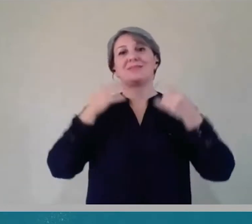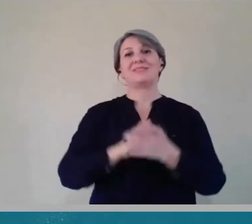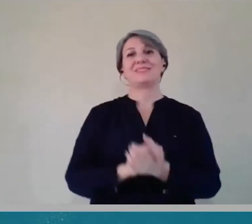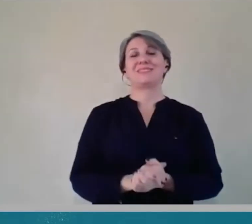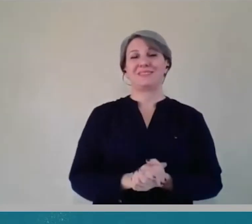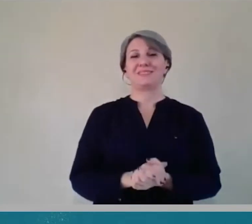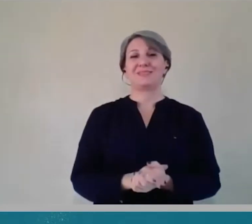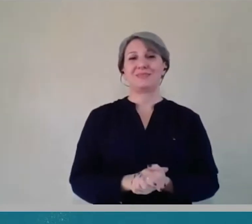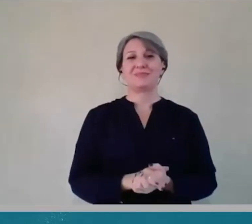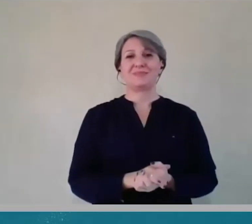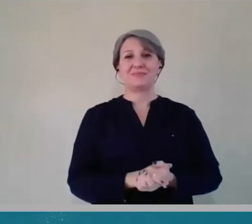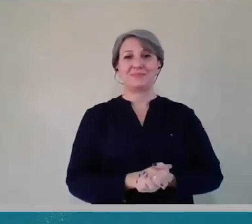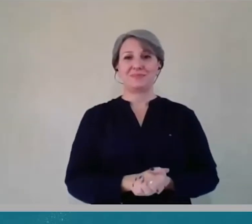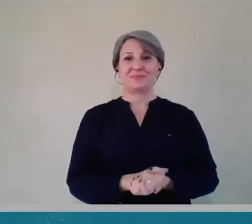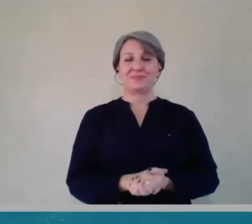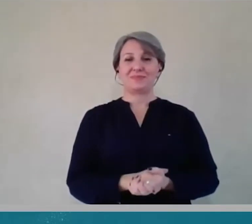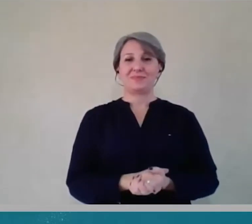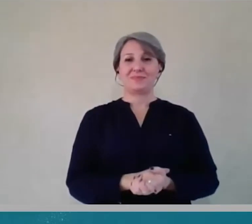concupiscências